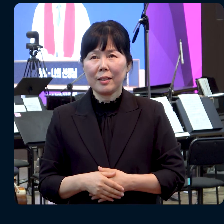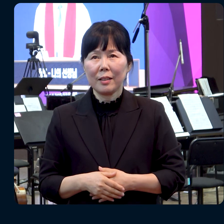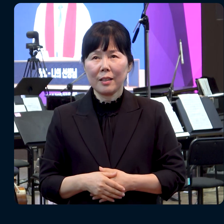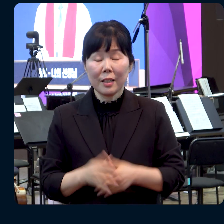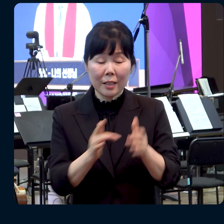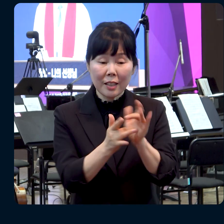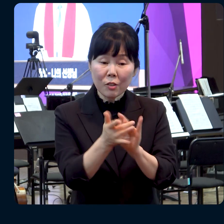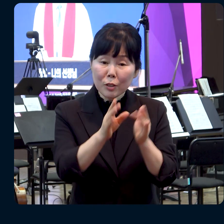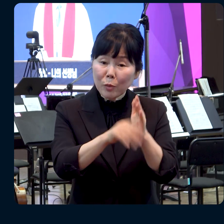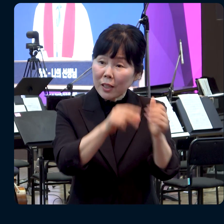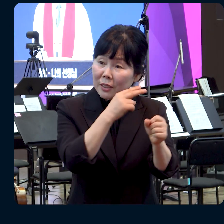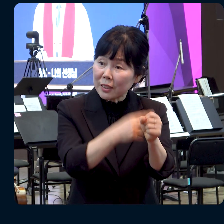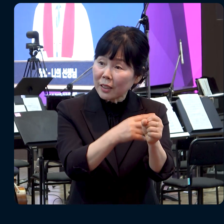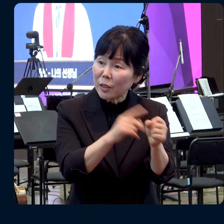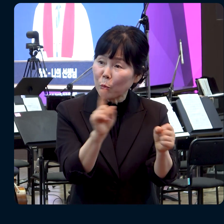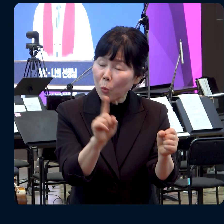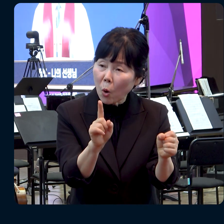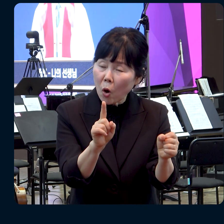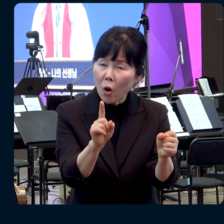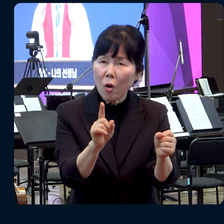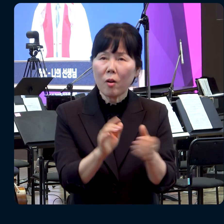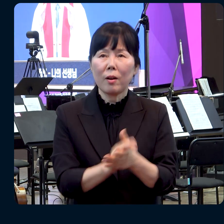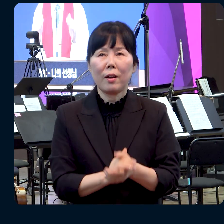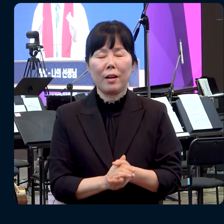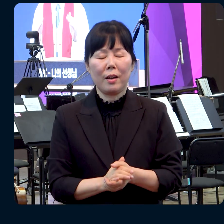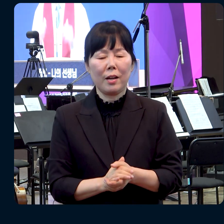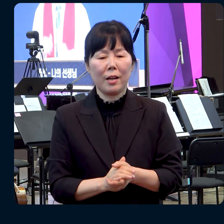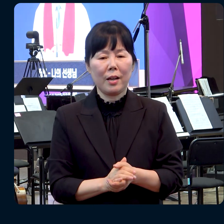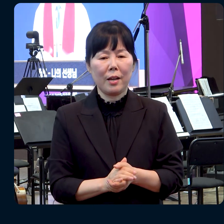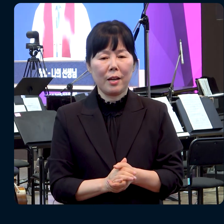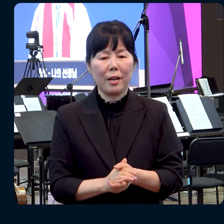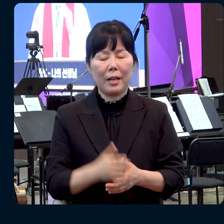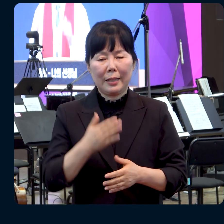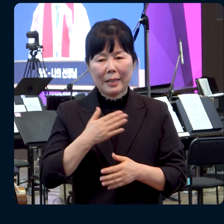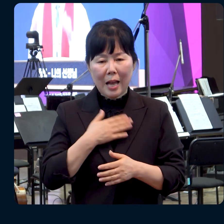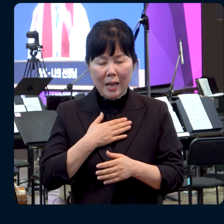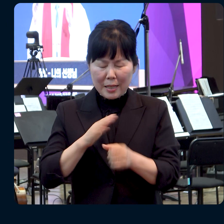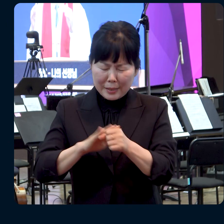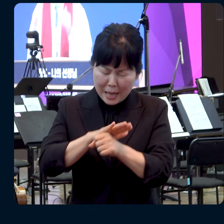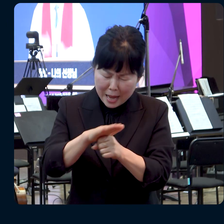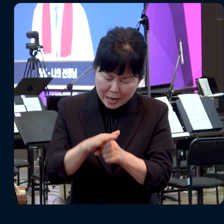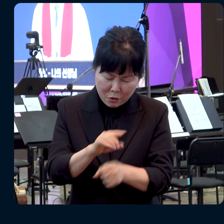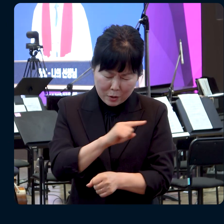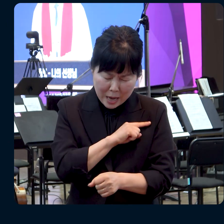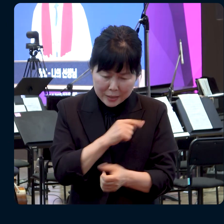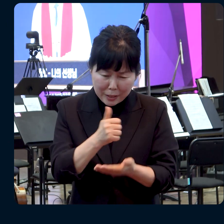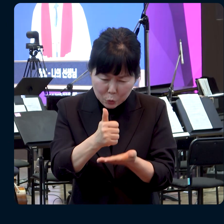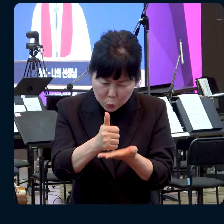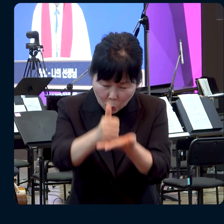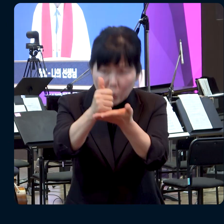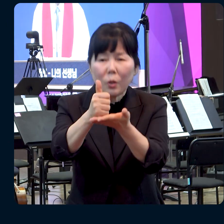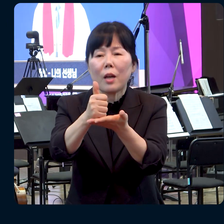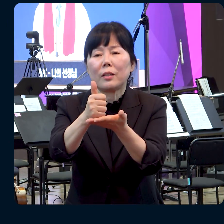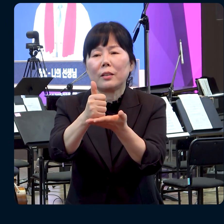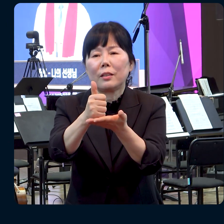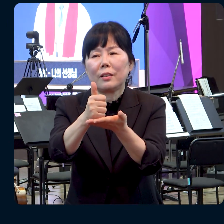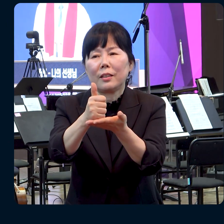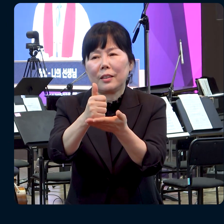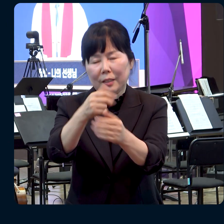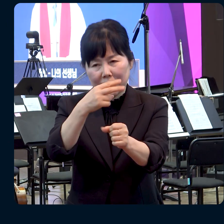선생님은 뭐냐면 그런 것이 아니라 나의 가장 사랑하고 존경하는 분, 그분이 바로